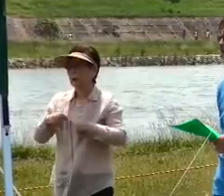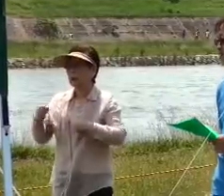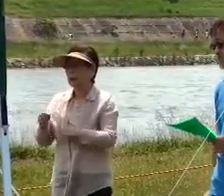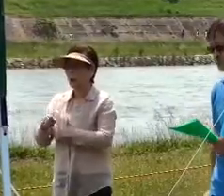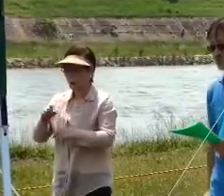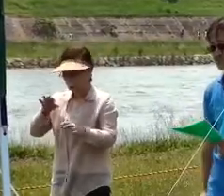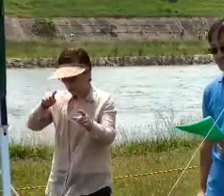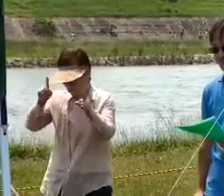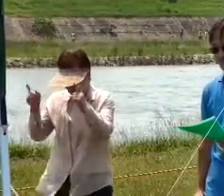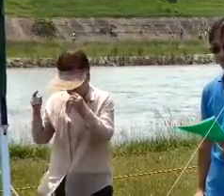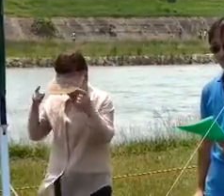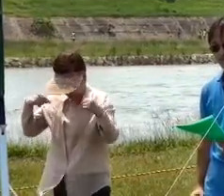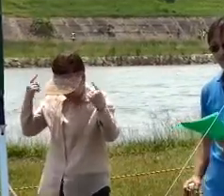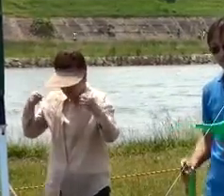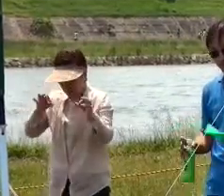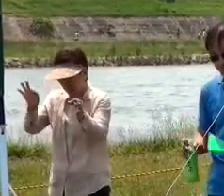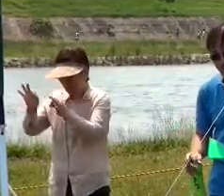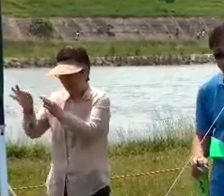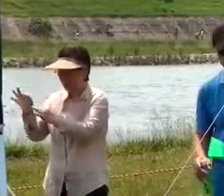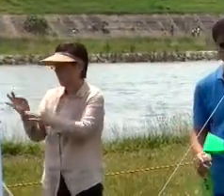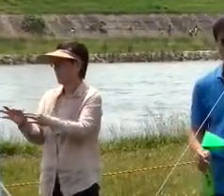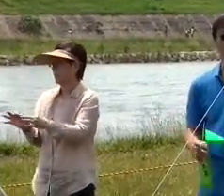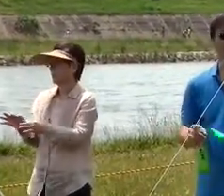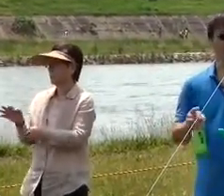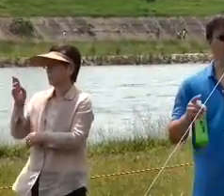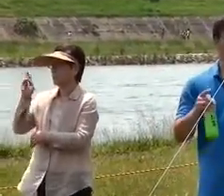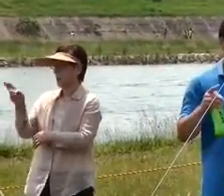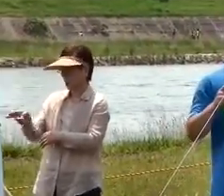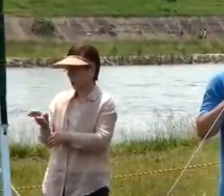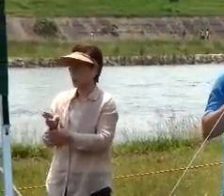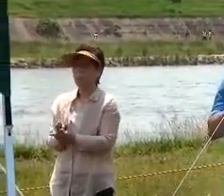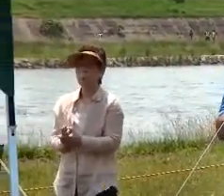羊を探し出すでしょう。もう一つの例えば